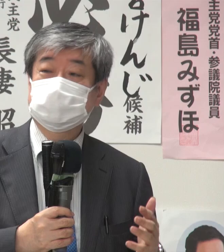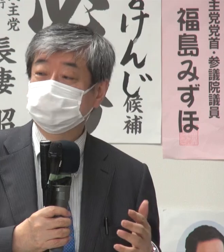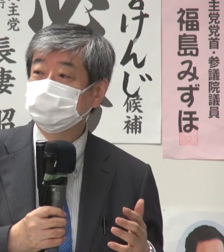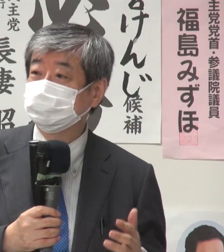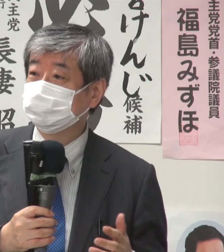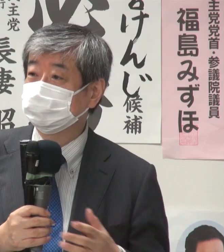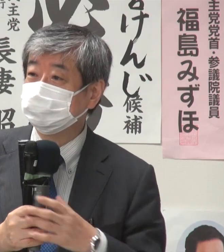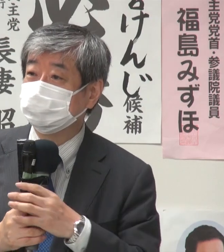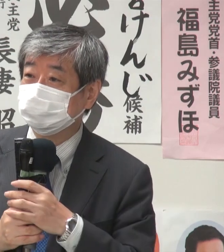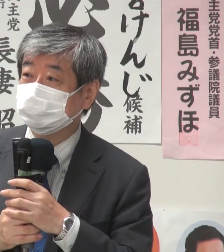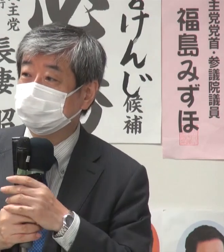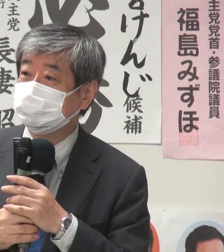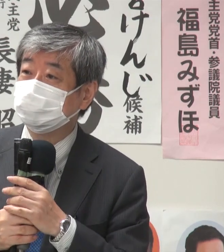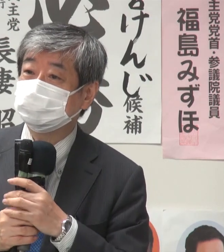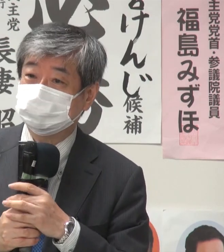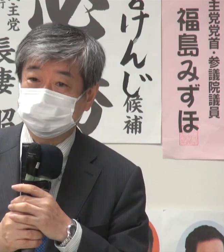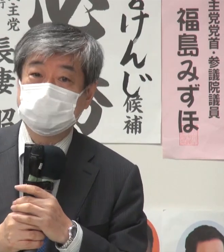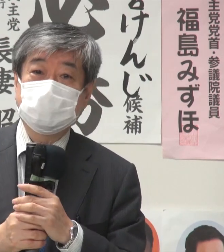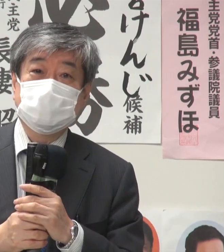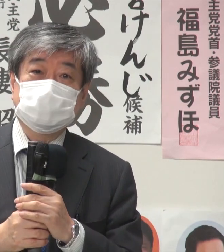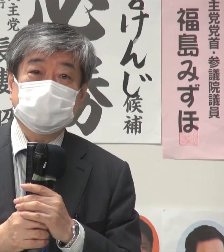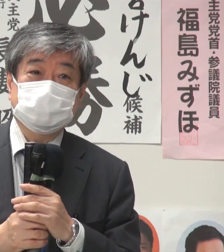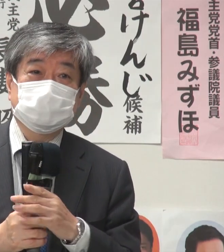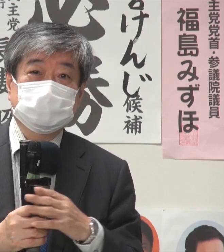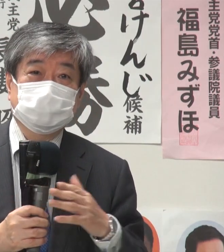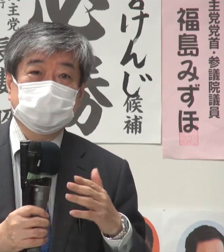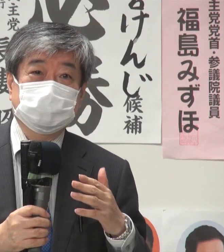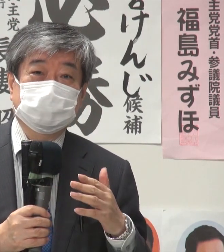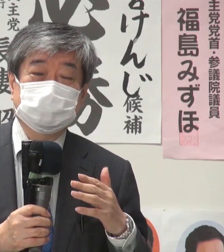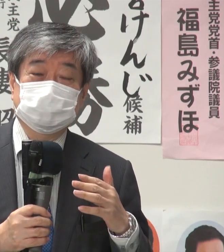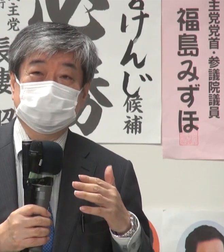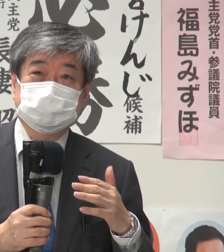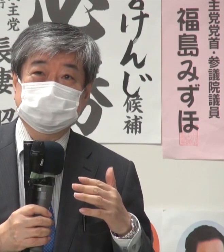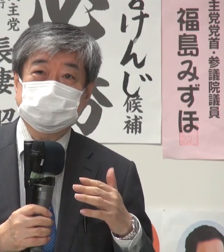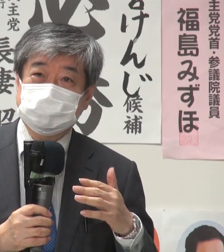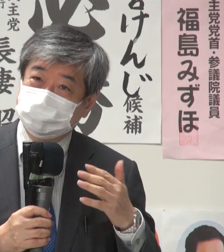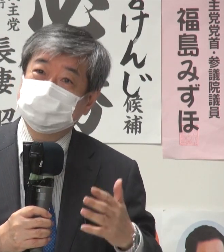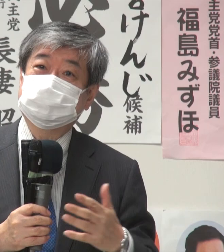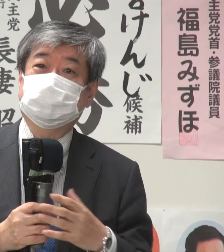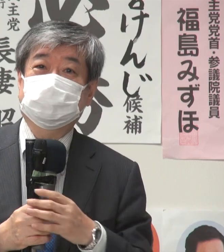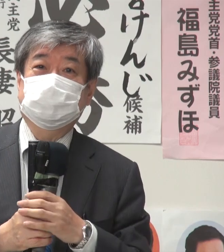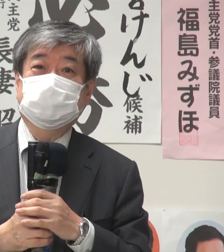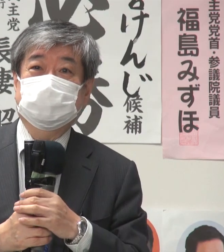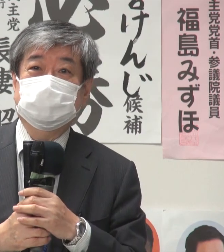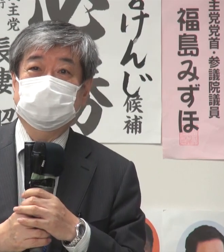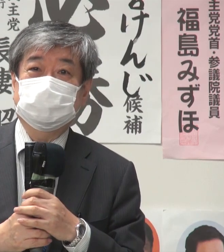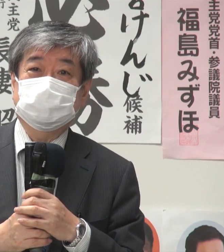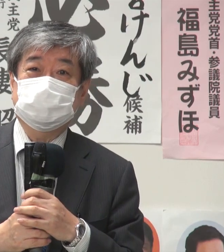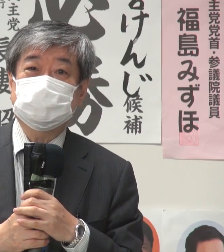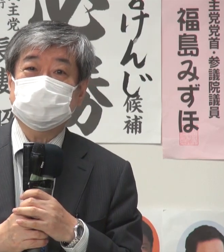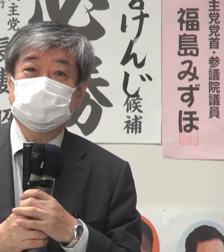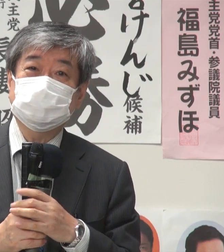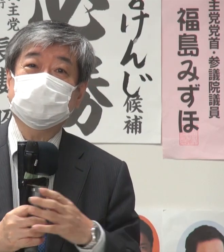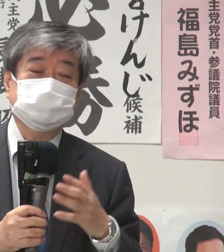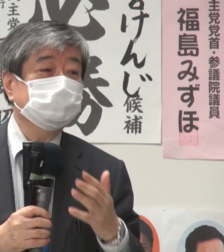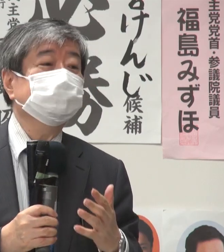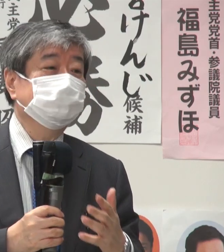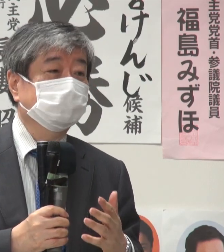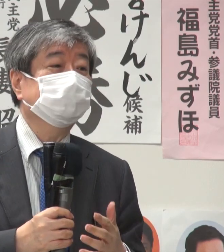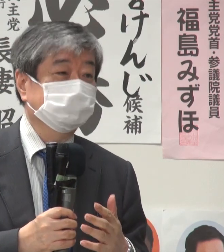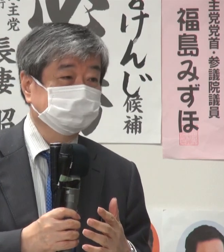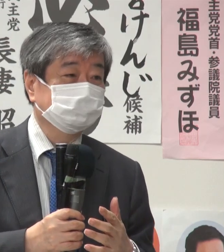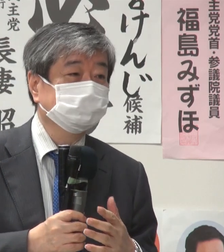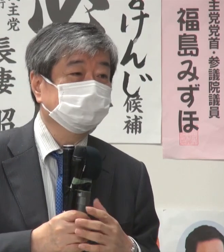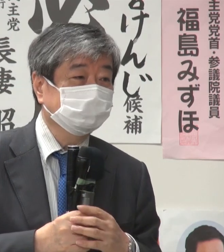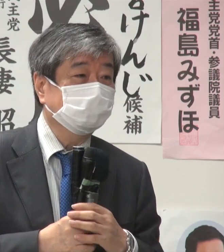くスムーズに進むようになっていきましたし、で、なんて言うんでしょうかね、心が一つ